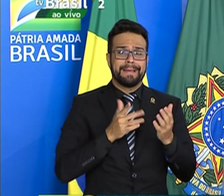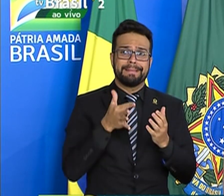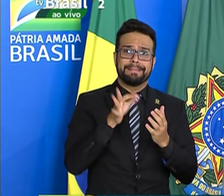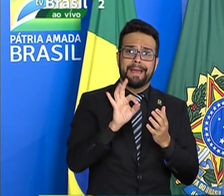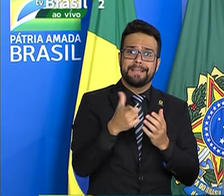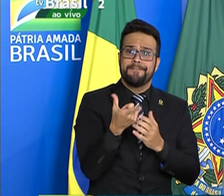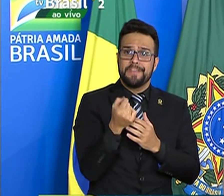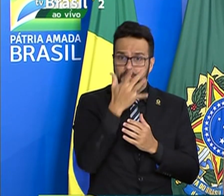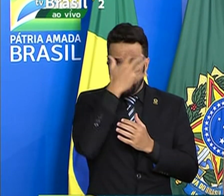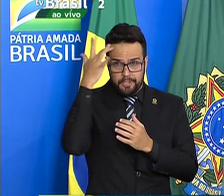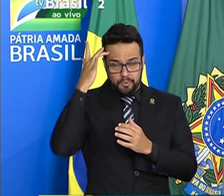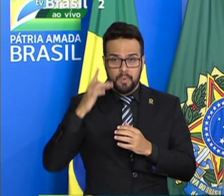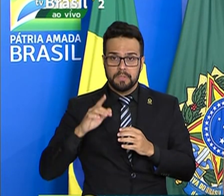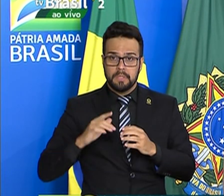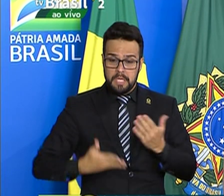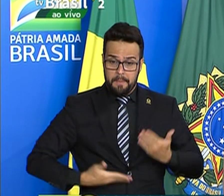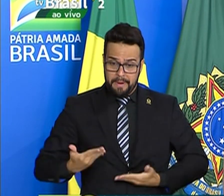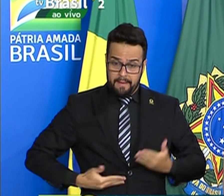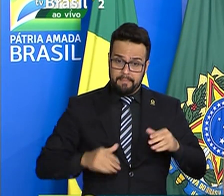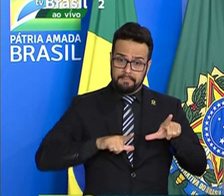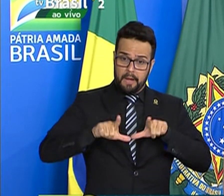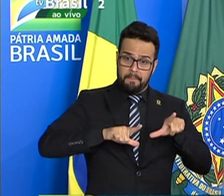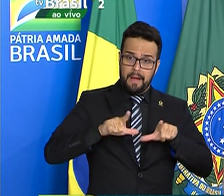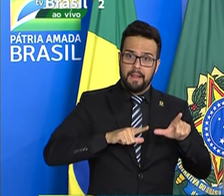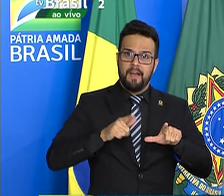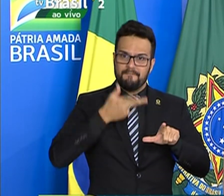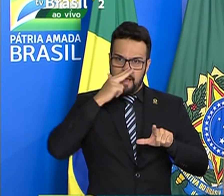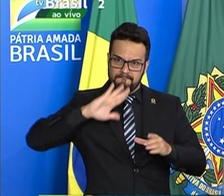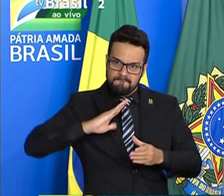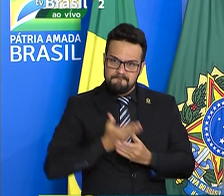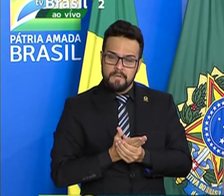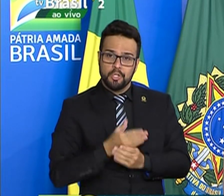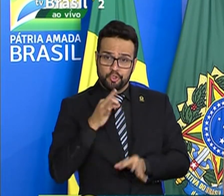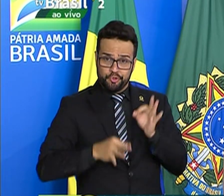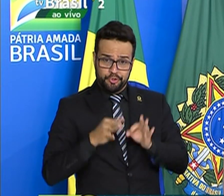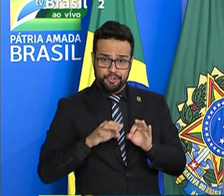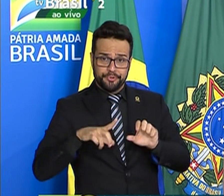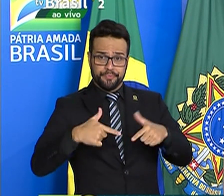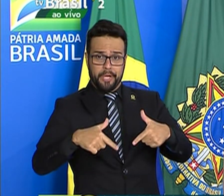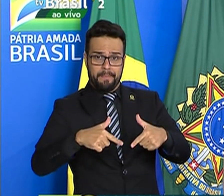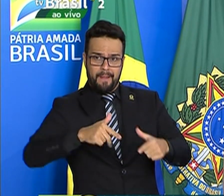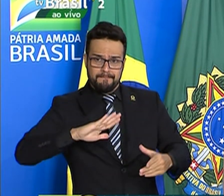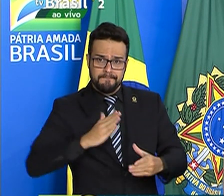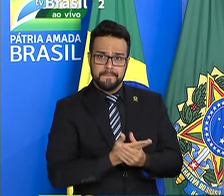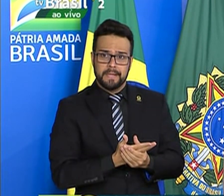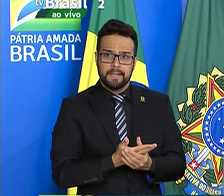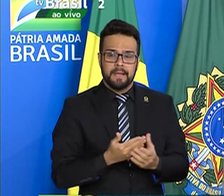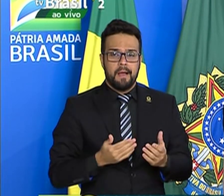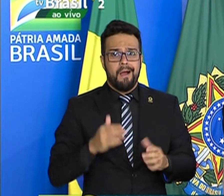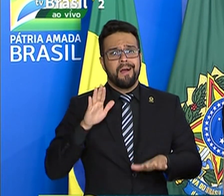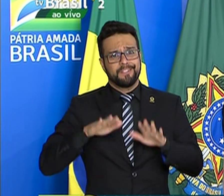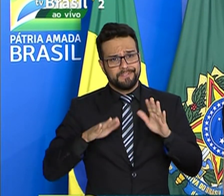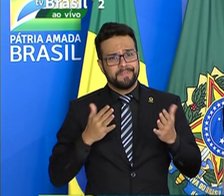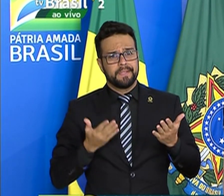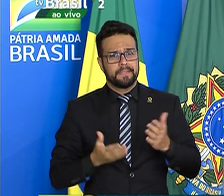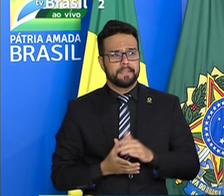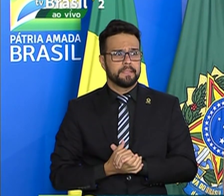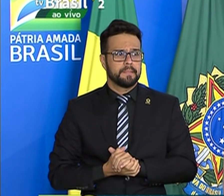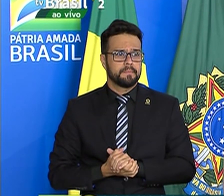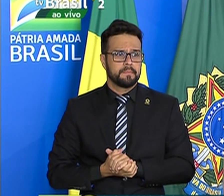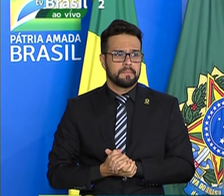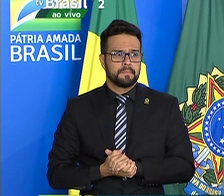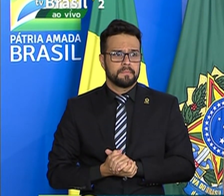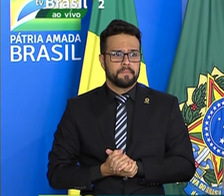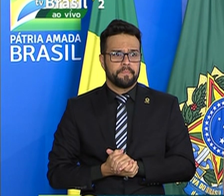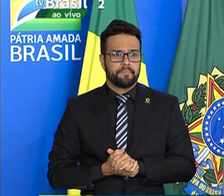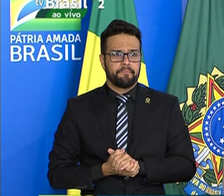15 20 pessoas que tentam na justiça trabalhista que quase sempre da